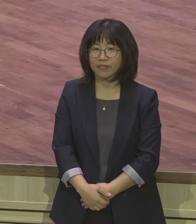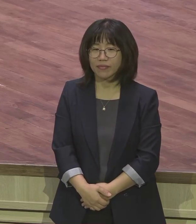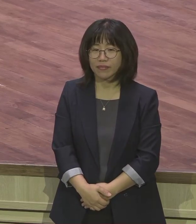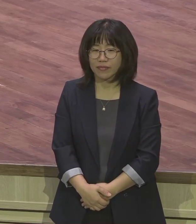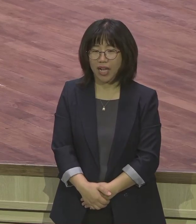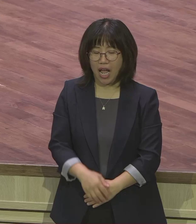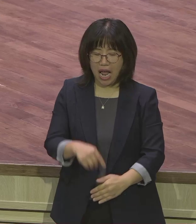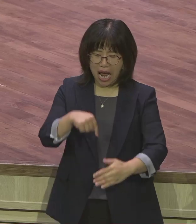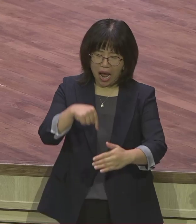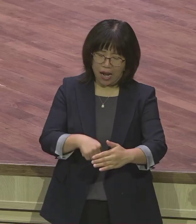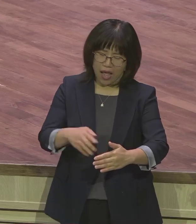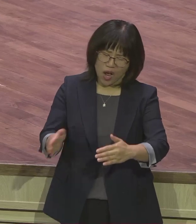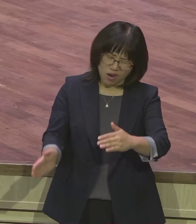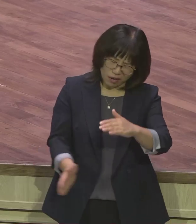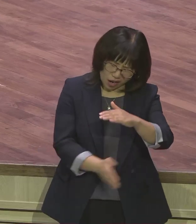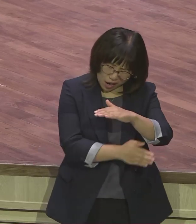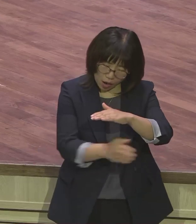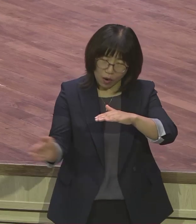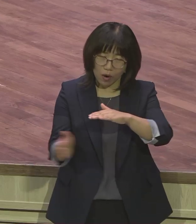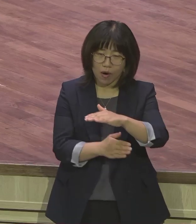허하다니까요 글쎄